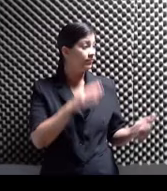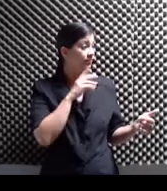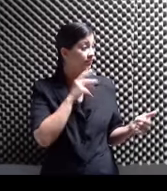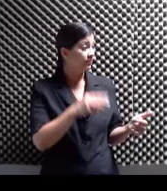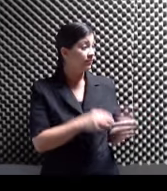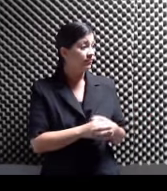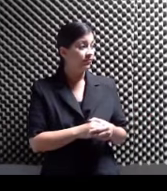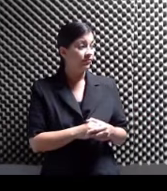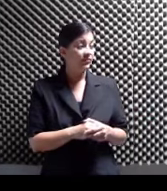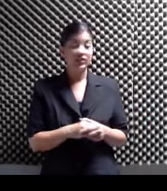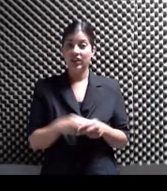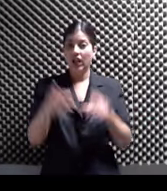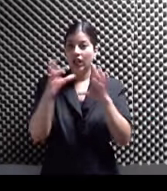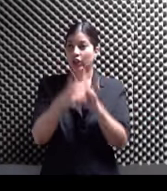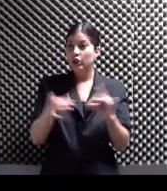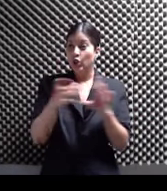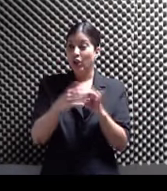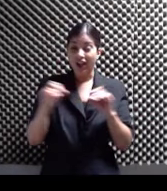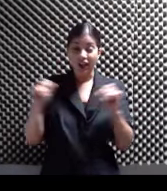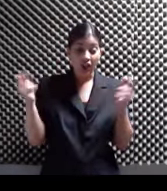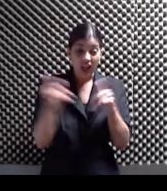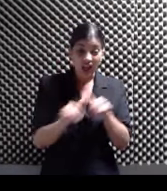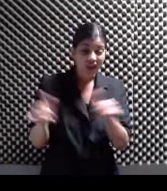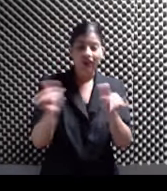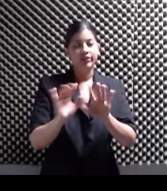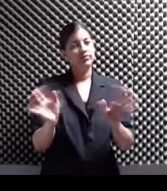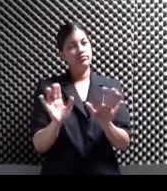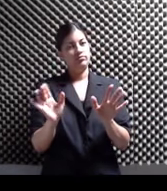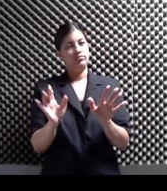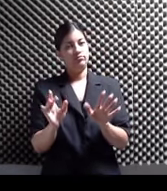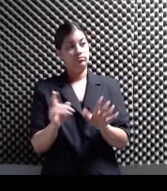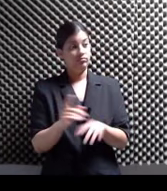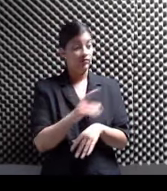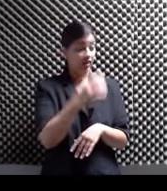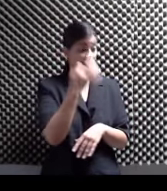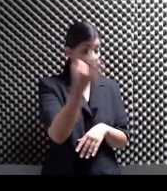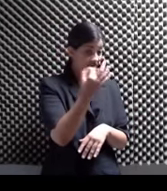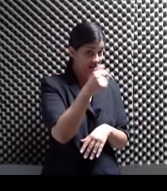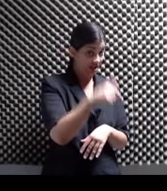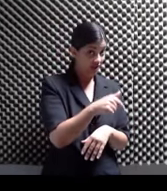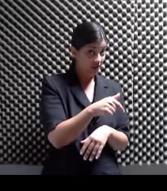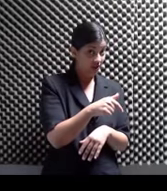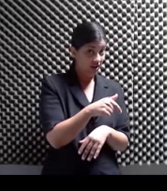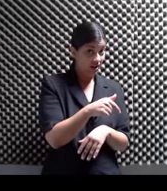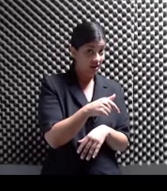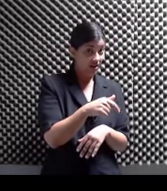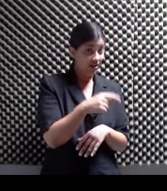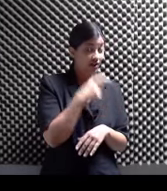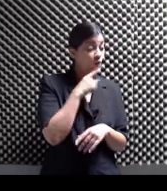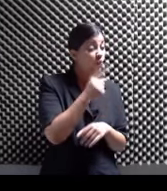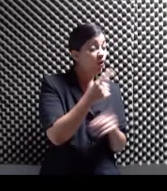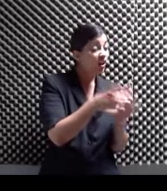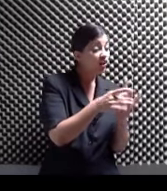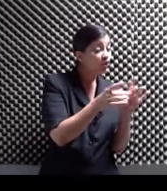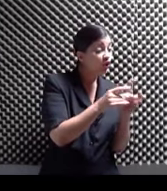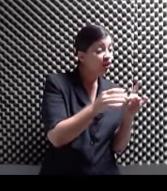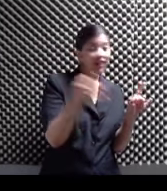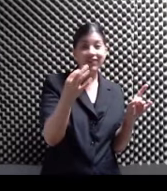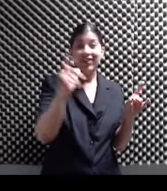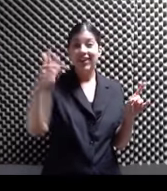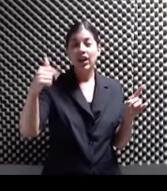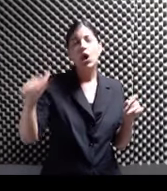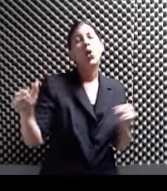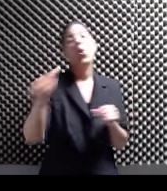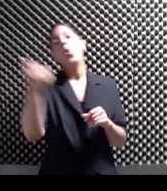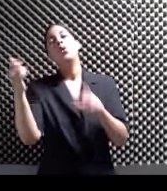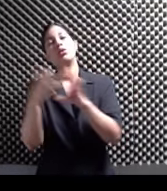brutal. Son todas las historias iguales. Si vas este viernes, vas a ver unas historias. Si vas el viernes 19, vas a ver otra historia. Ay, eso me